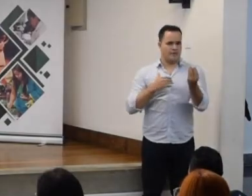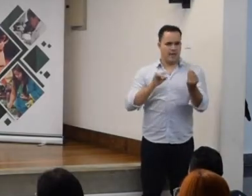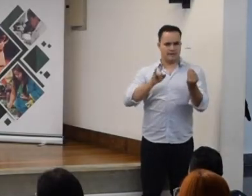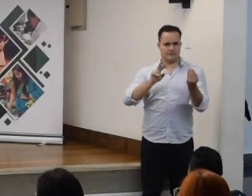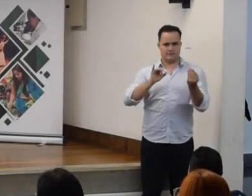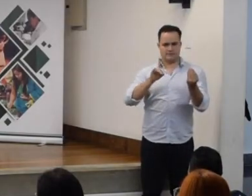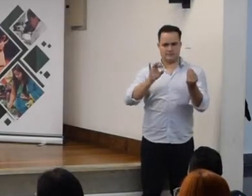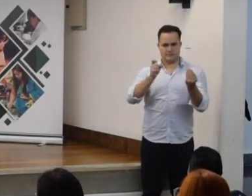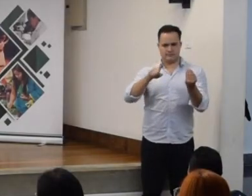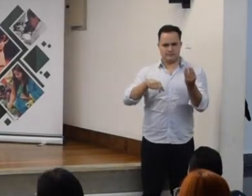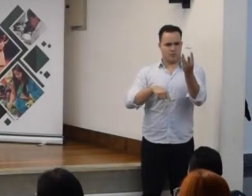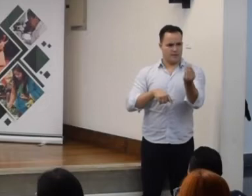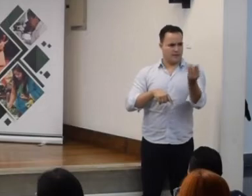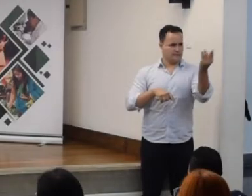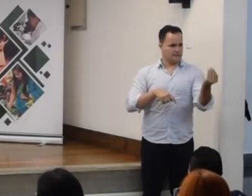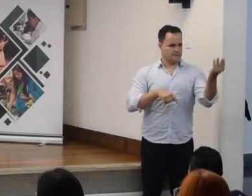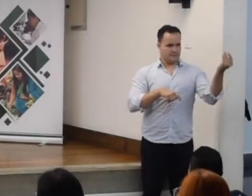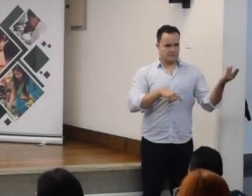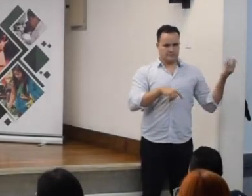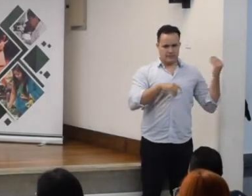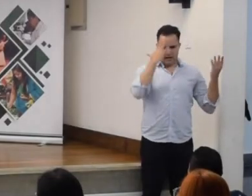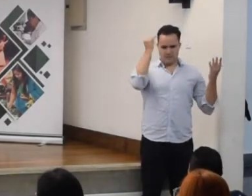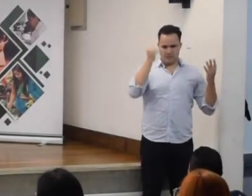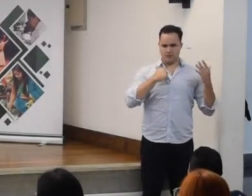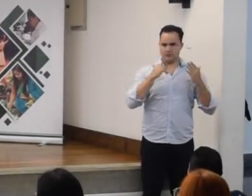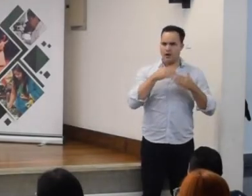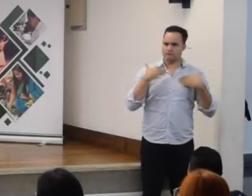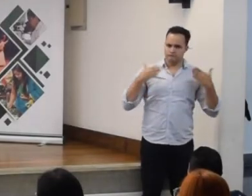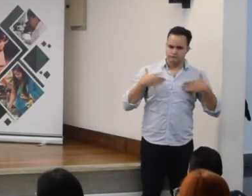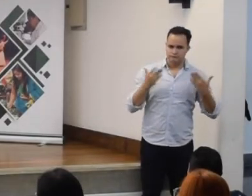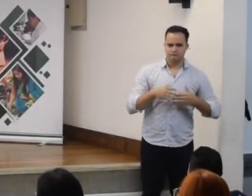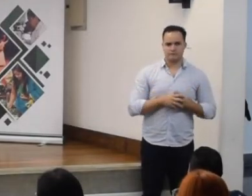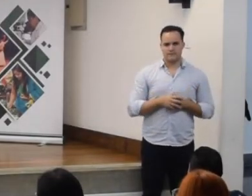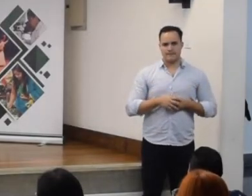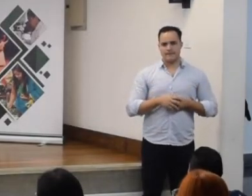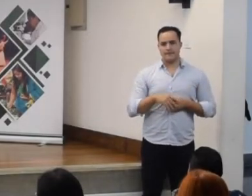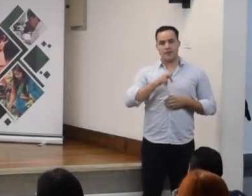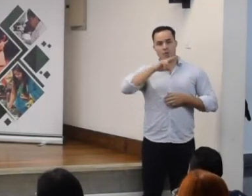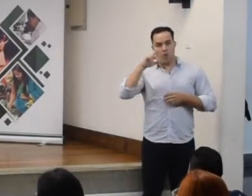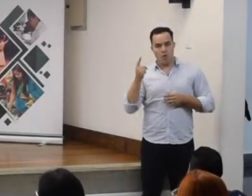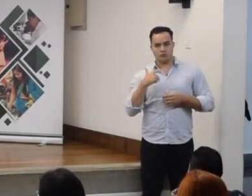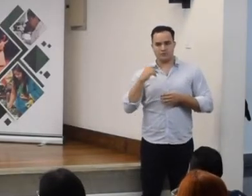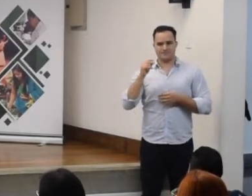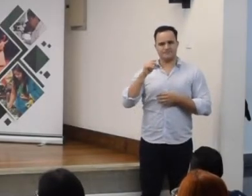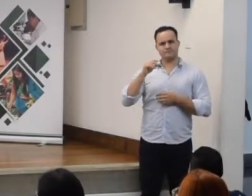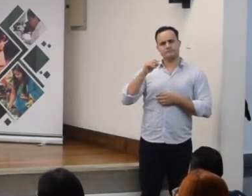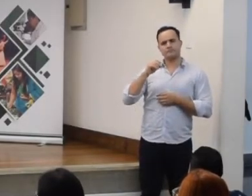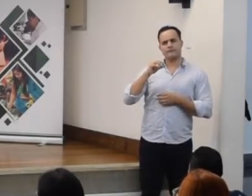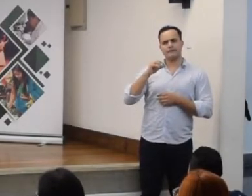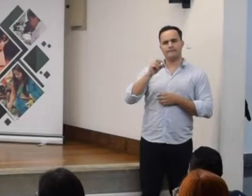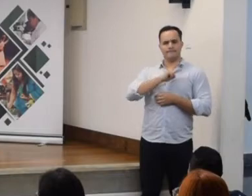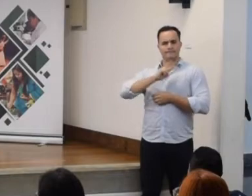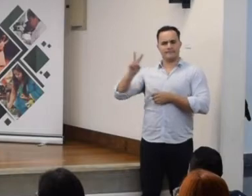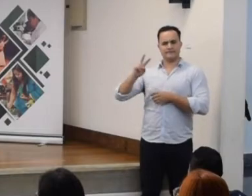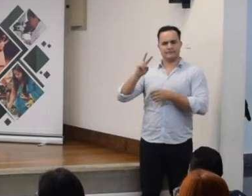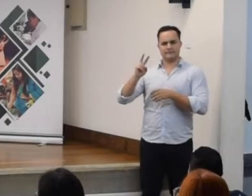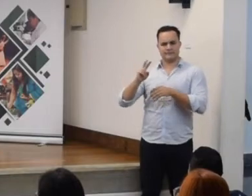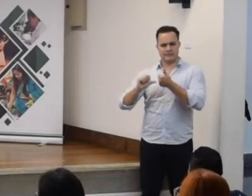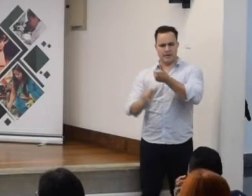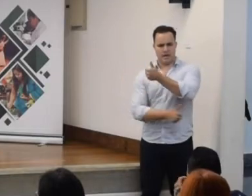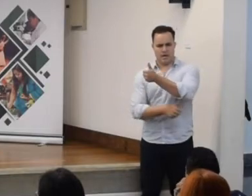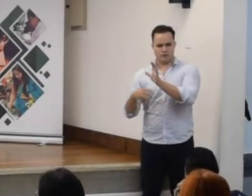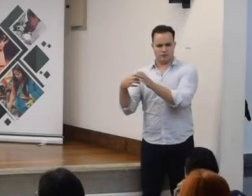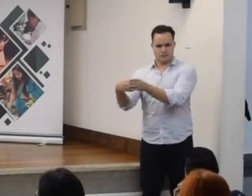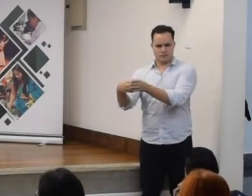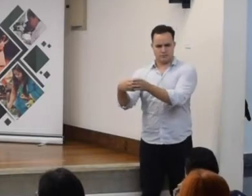un escenario que es el comité de vicedecanos, que espero que lo podamos aprovechar al máximo, todas